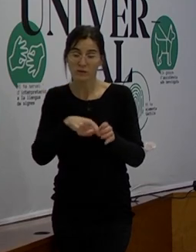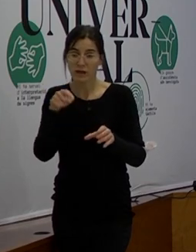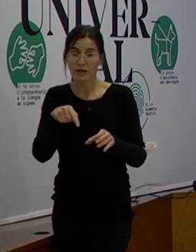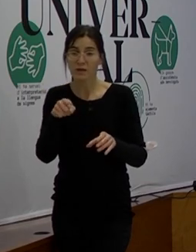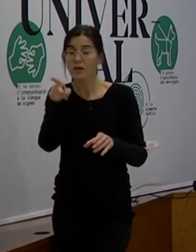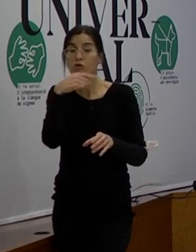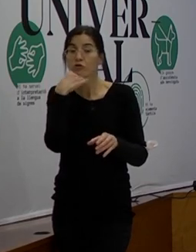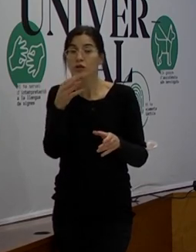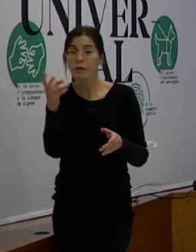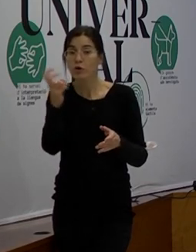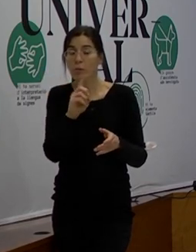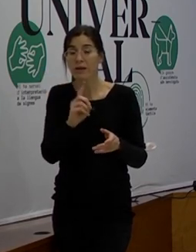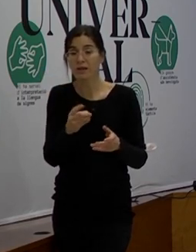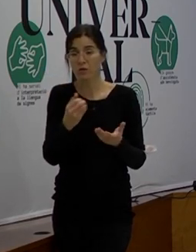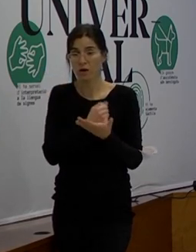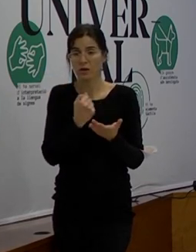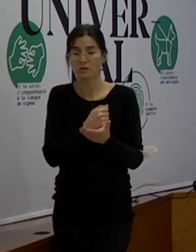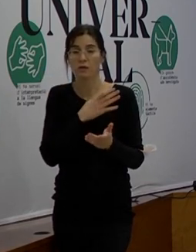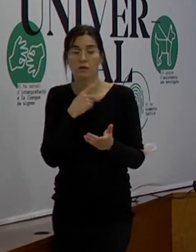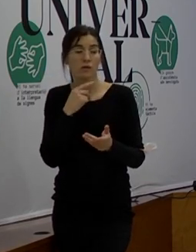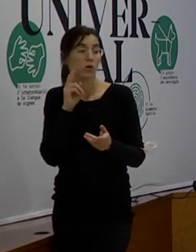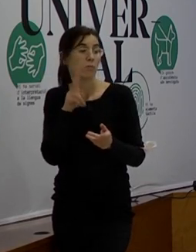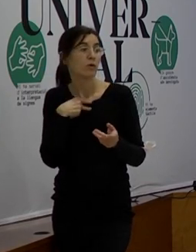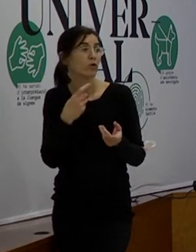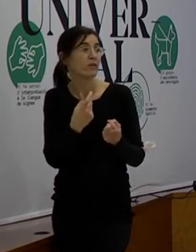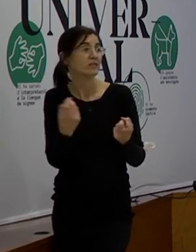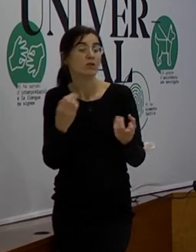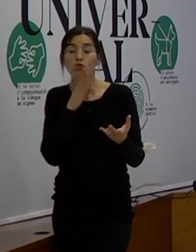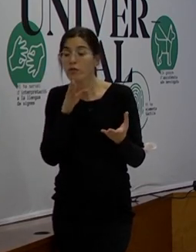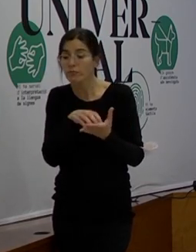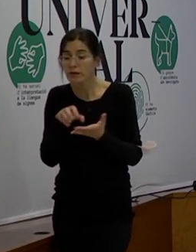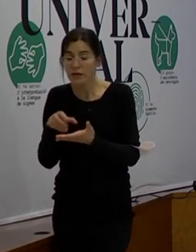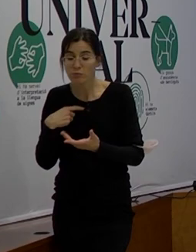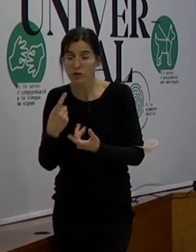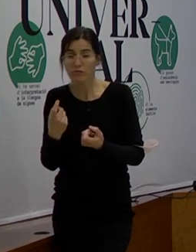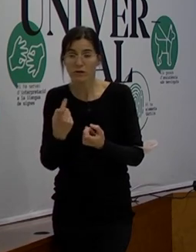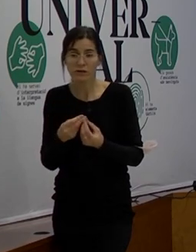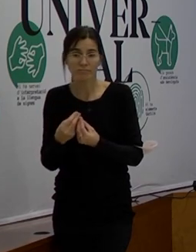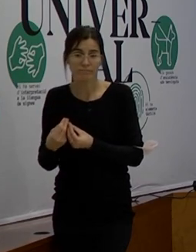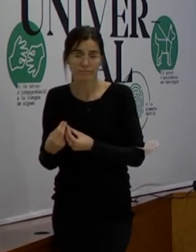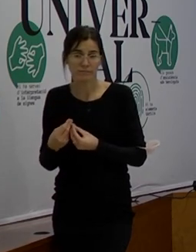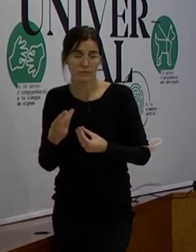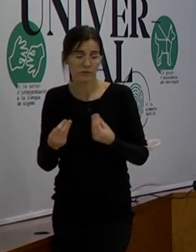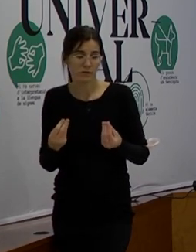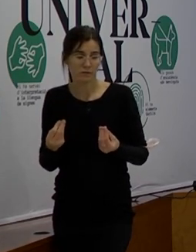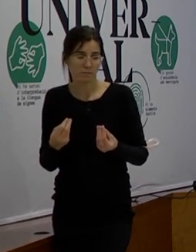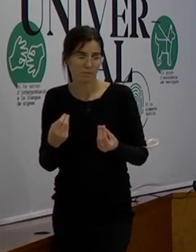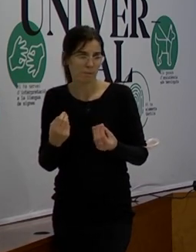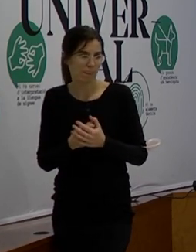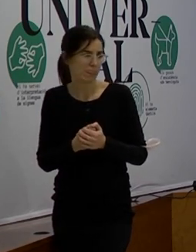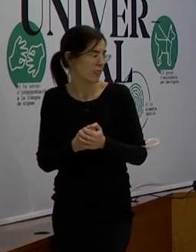i ell no ha anat. I aleshores ell veu la seva necessitat que és on poso perquè em falta. I com aquí són